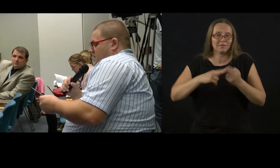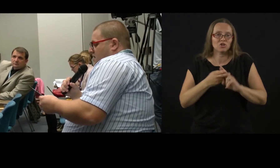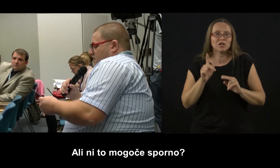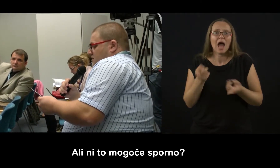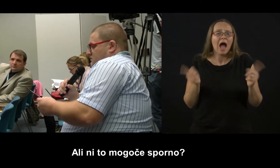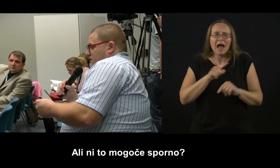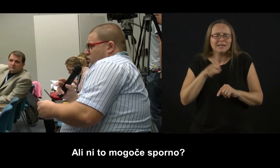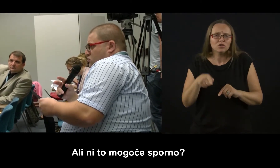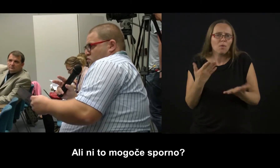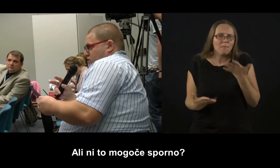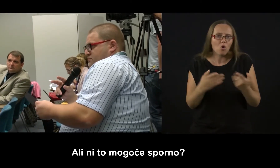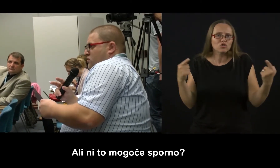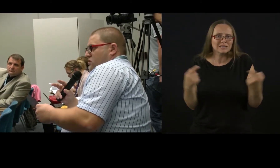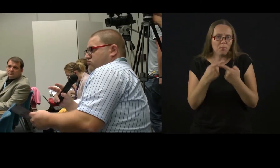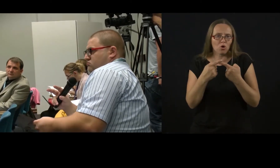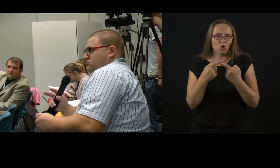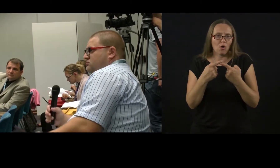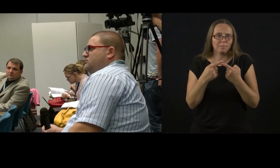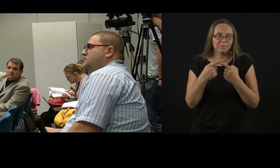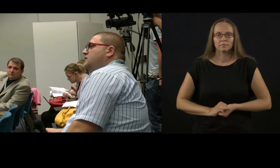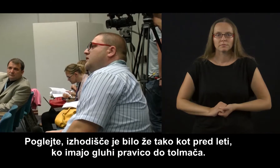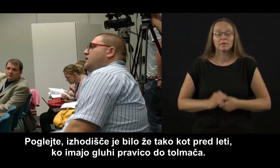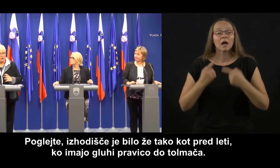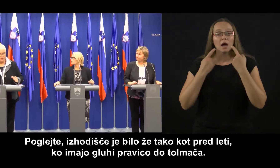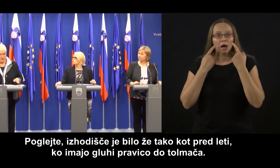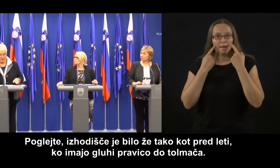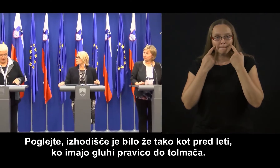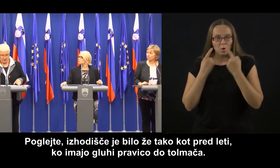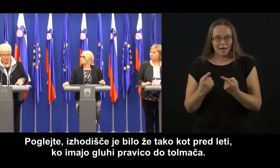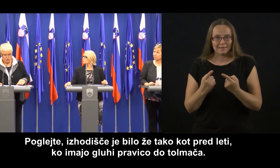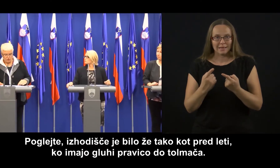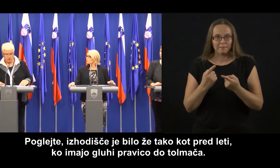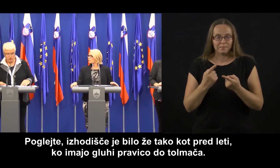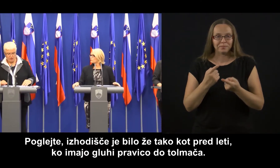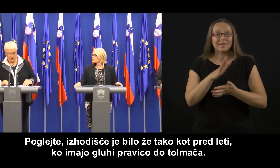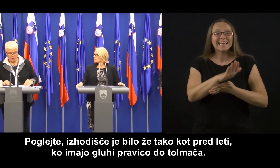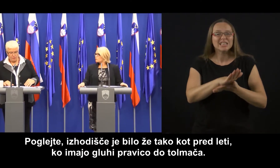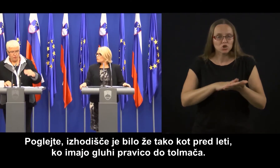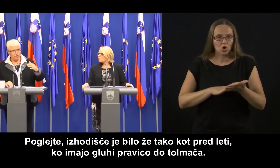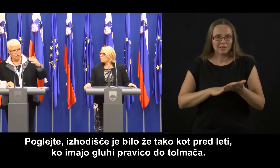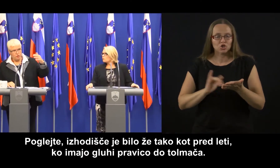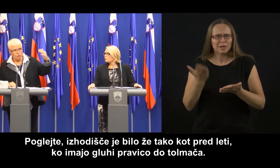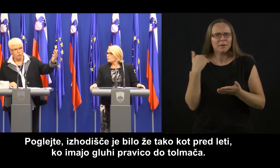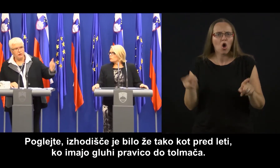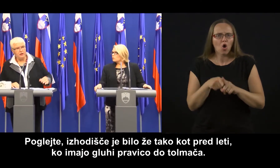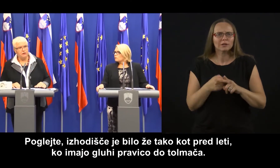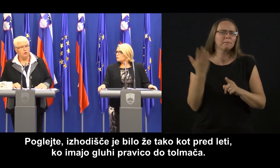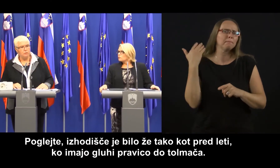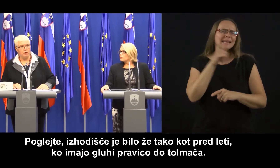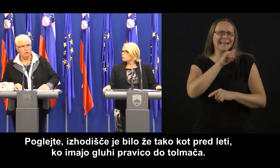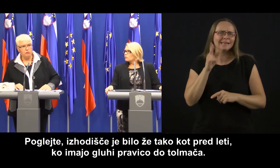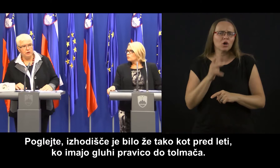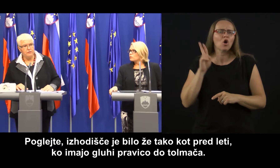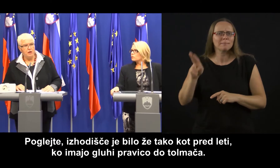Ne. A ni to mogoče sporno? Poglejte, izhodišče je bilo že tako kot pred leti,